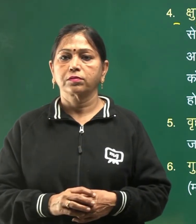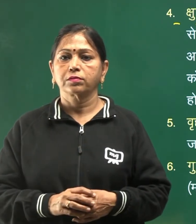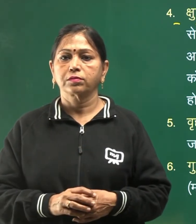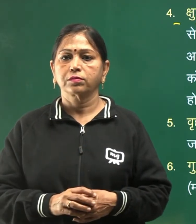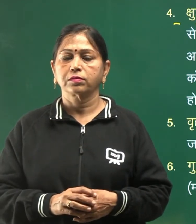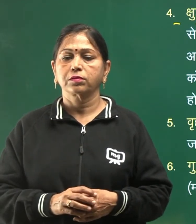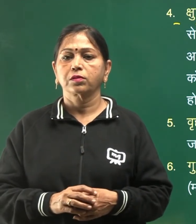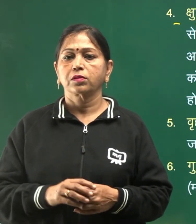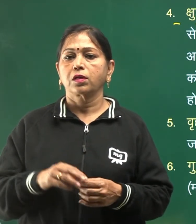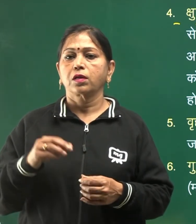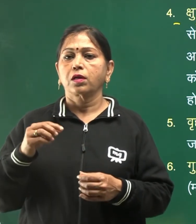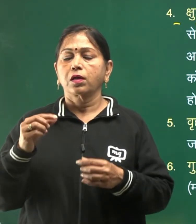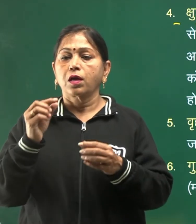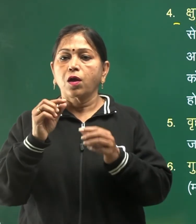दीर्घ रोमों द्वारा